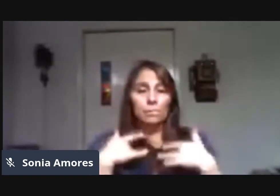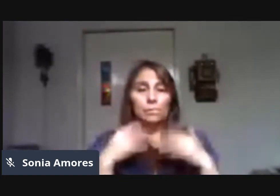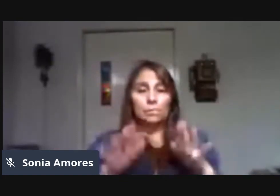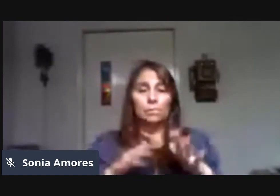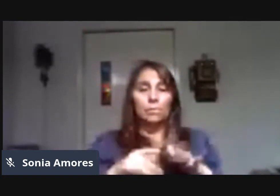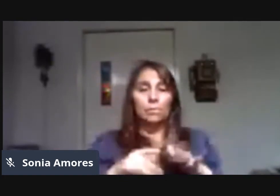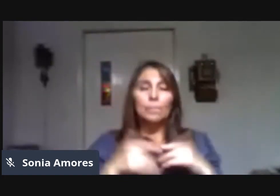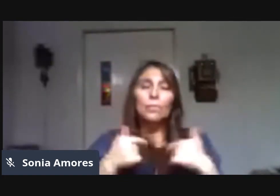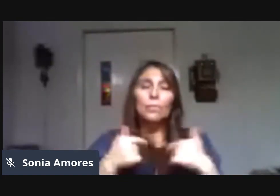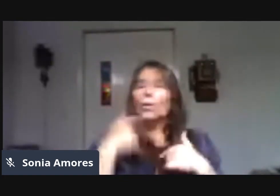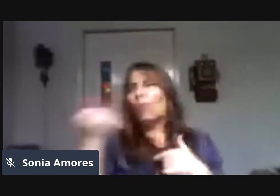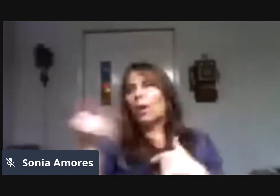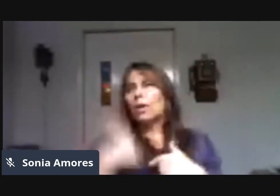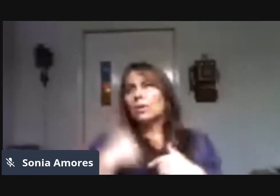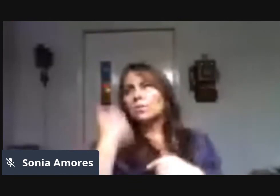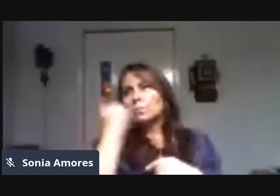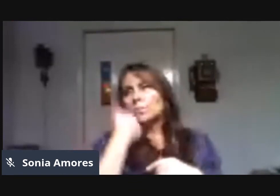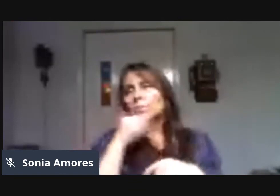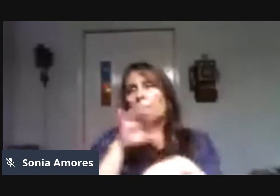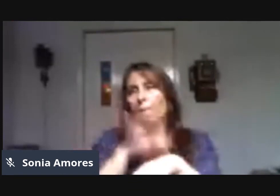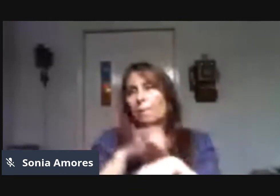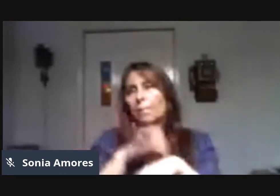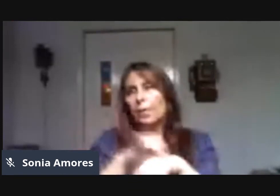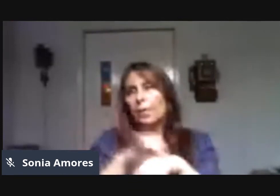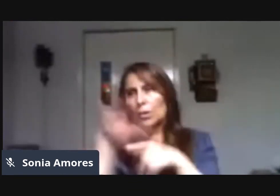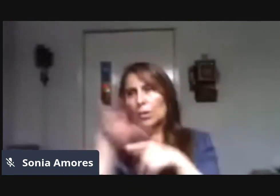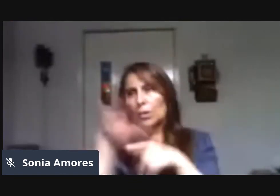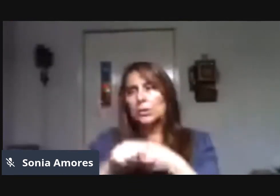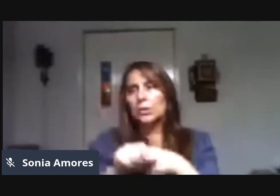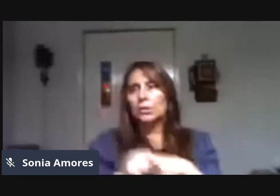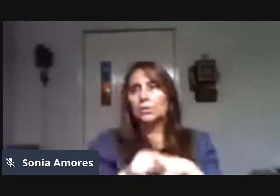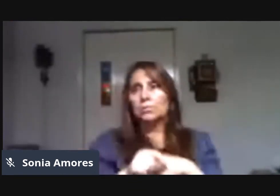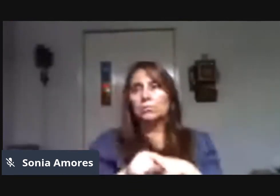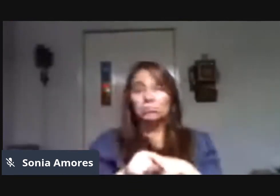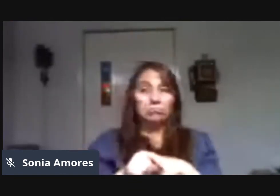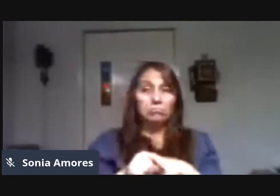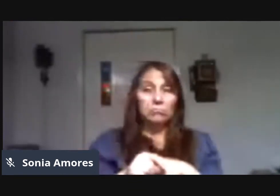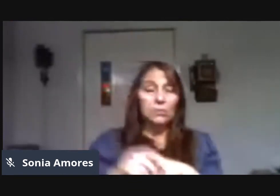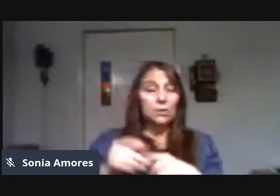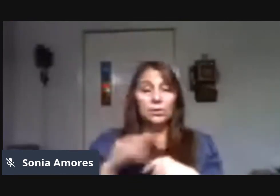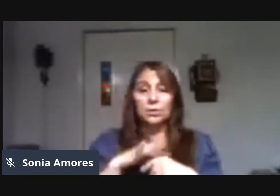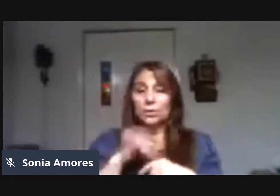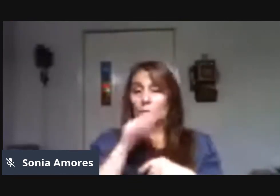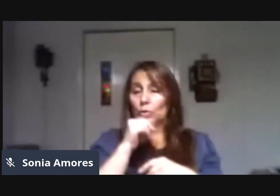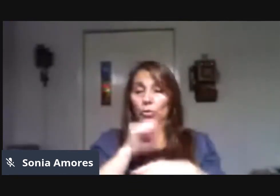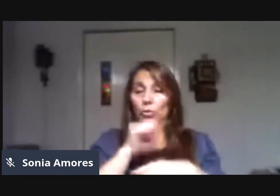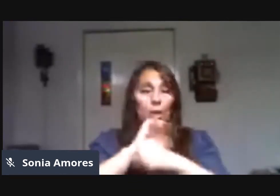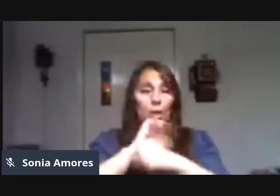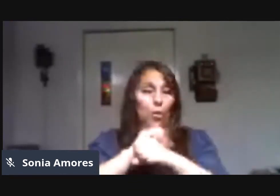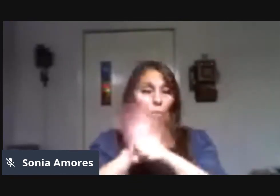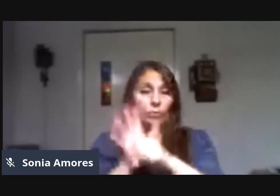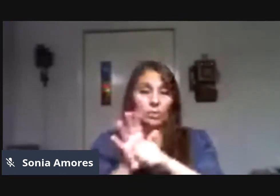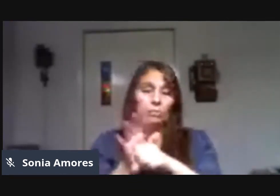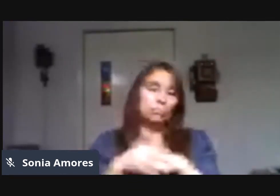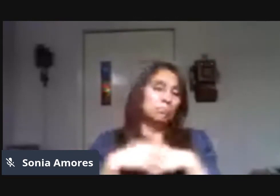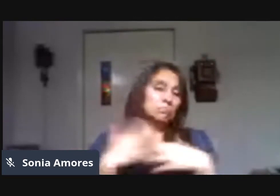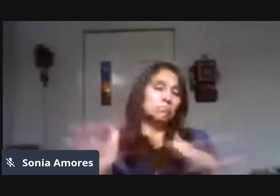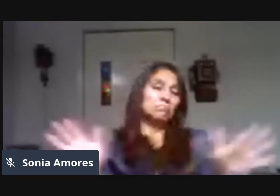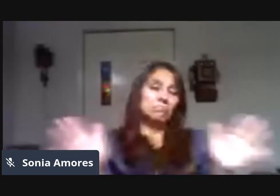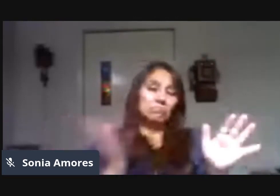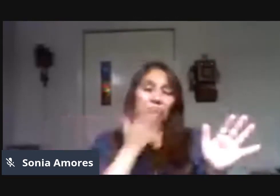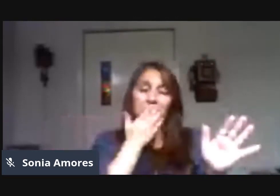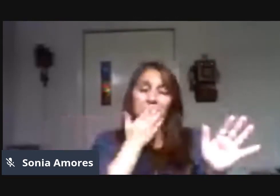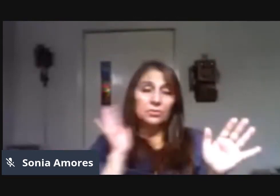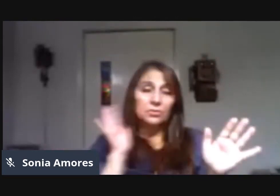COVID, pues no te van a atender. Entonces todos los pagos que se están orientando en salud pues tampoco están favoreciendo ni garantizando